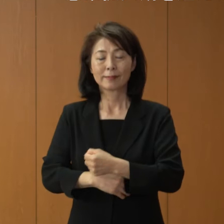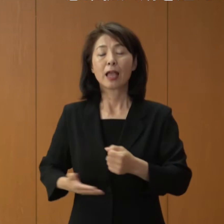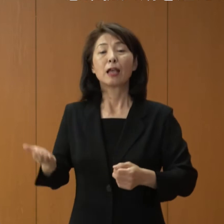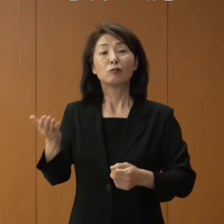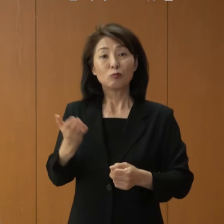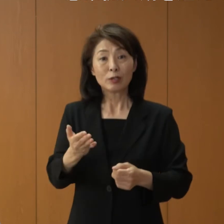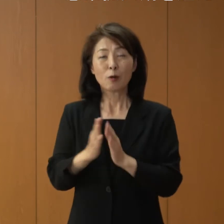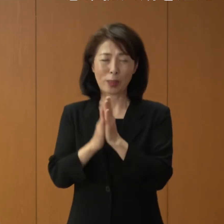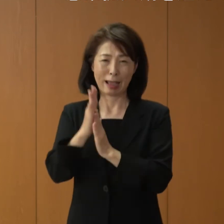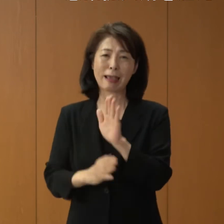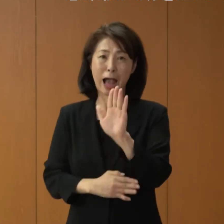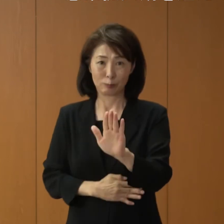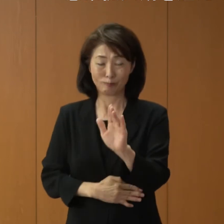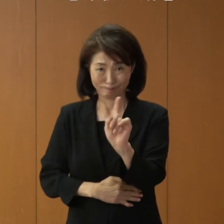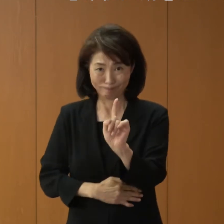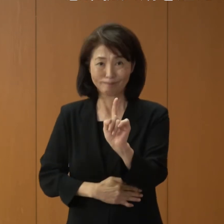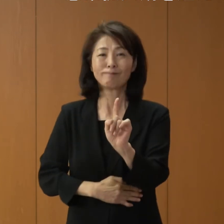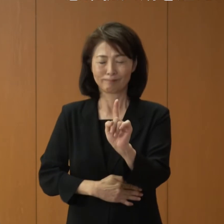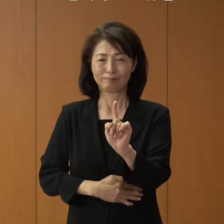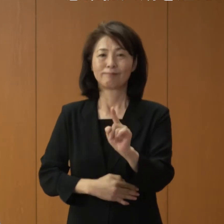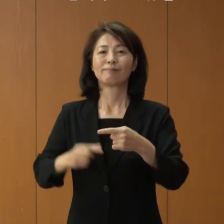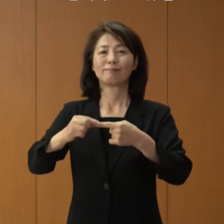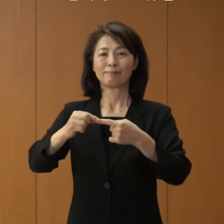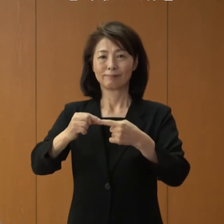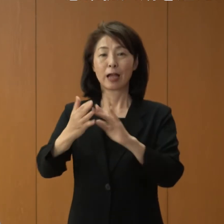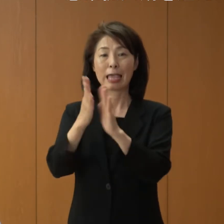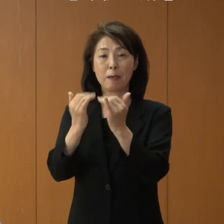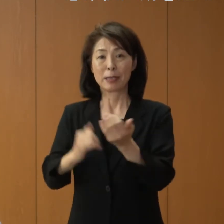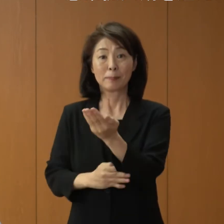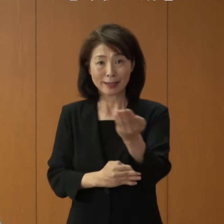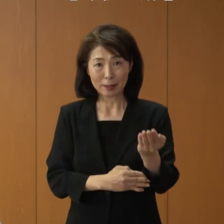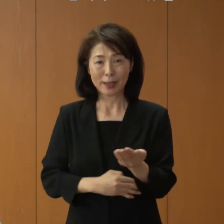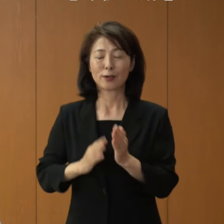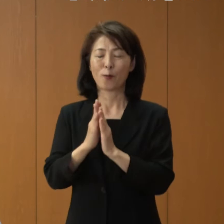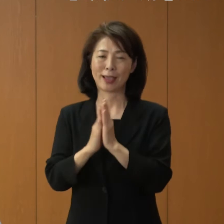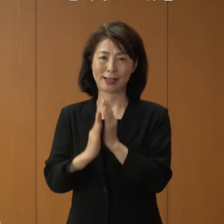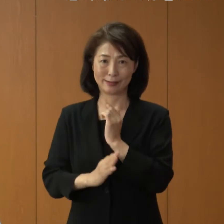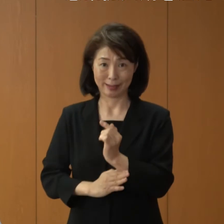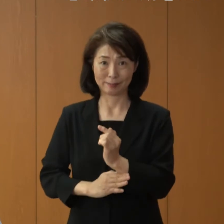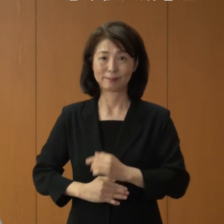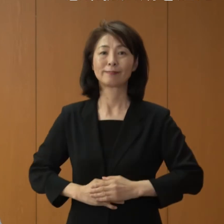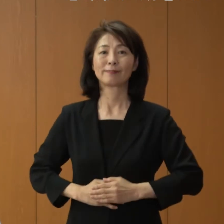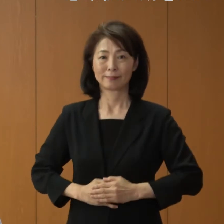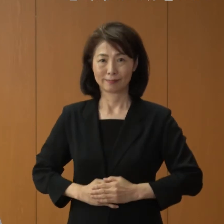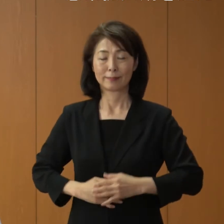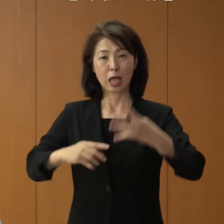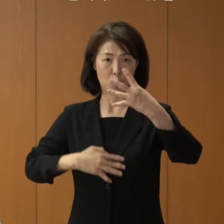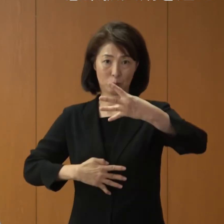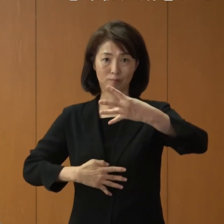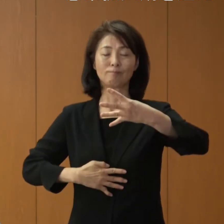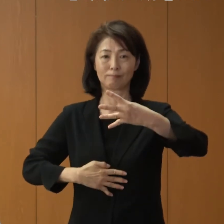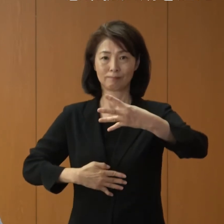くお願いします。まず県民の皆様へのお願いです。4点あります